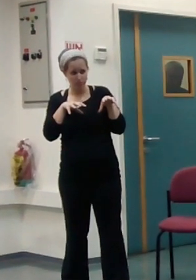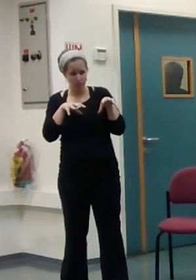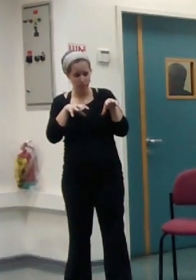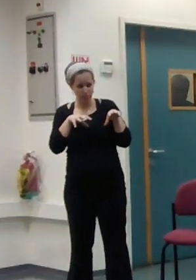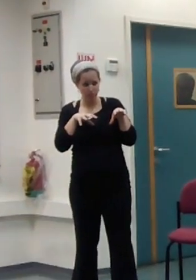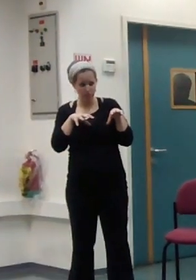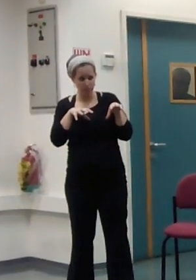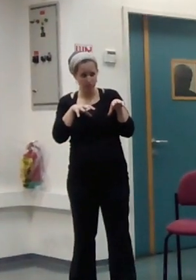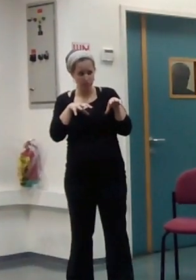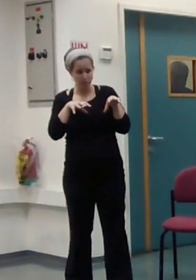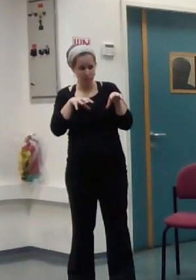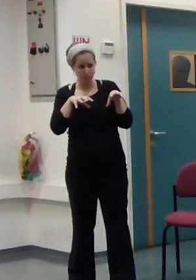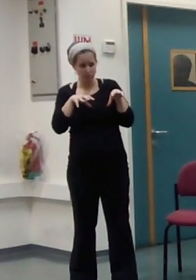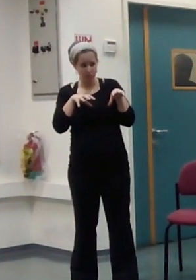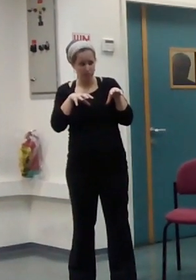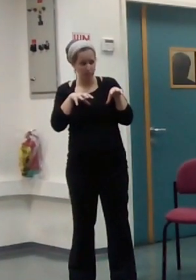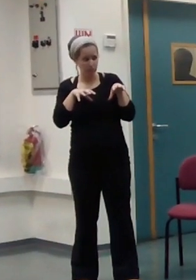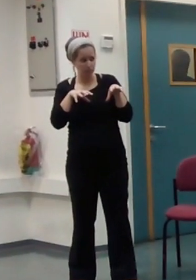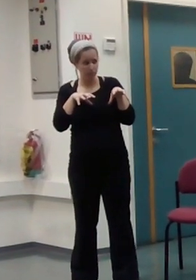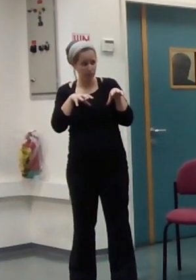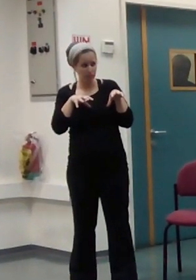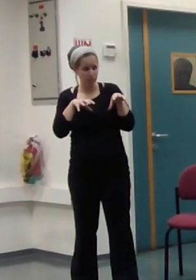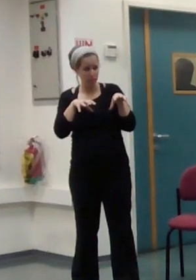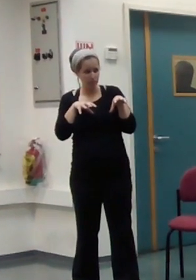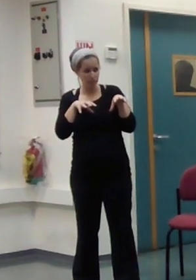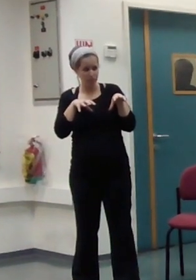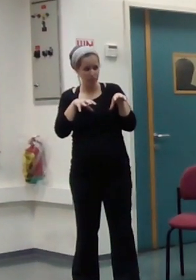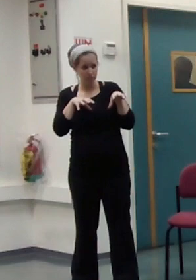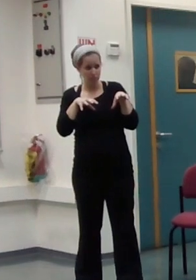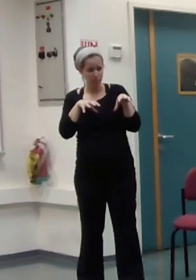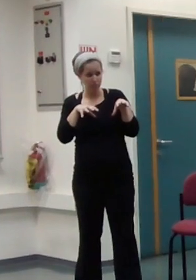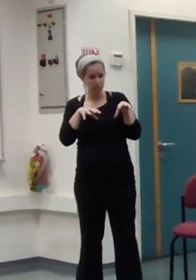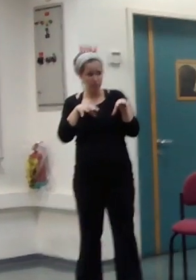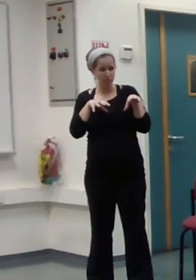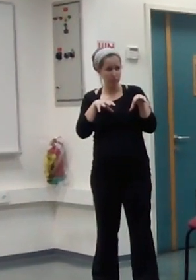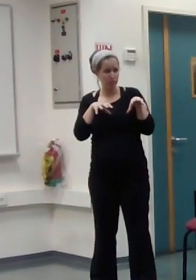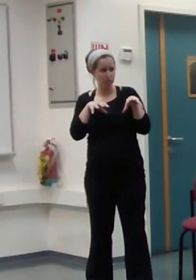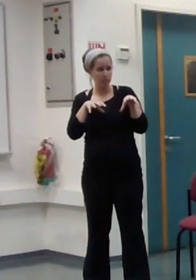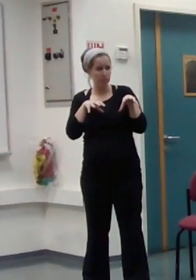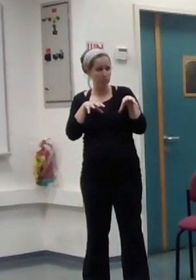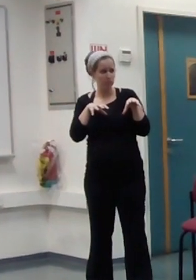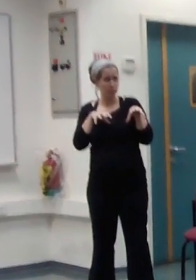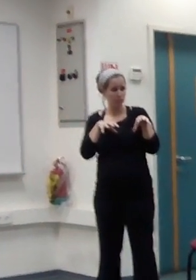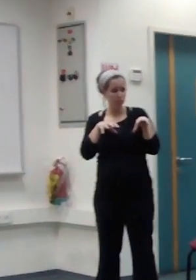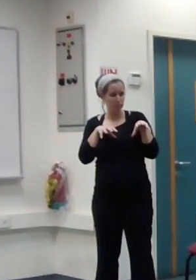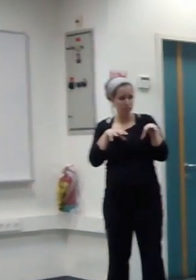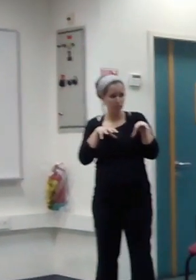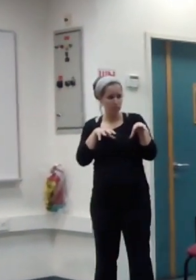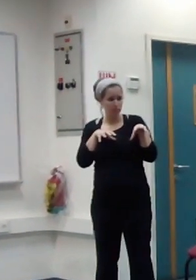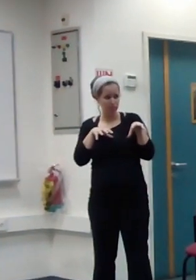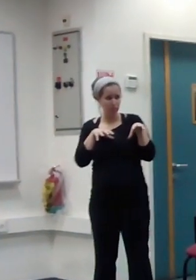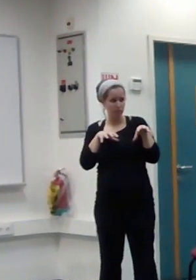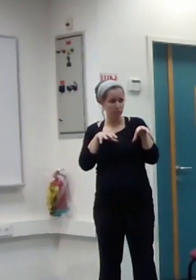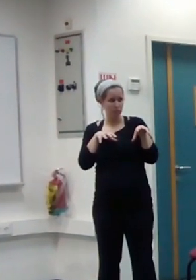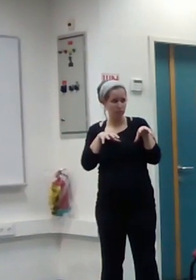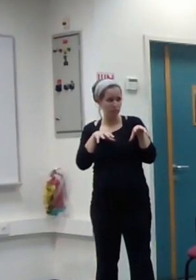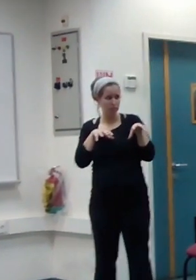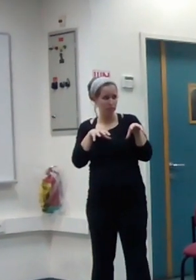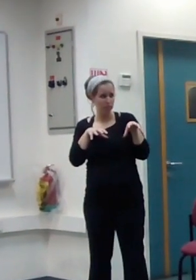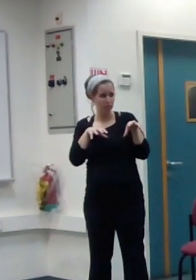לא חלב הוא צריך. לא, אני לא יכול. מה הוא צריך?